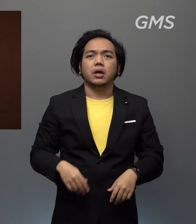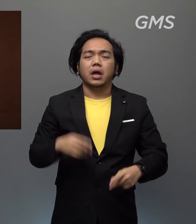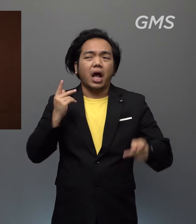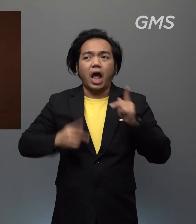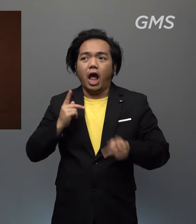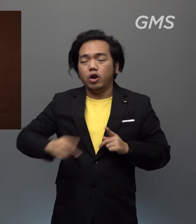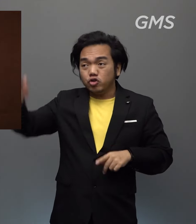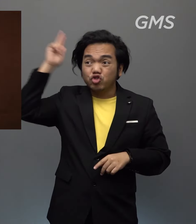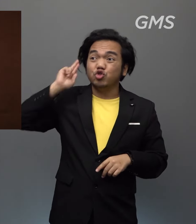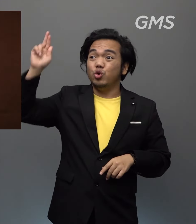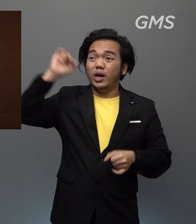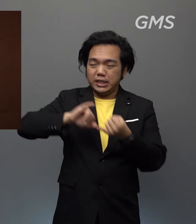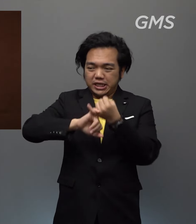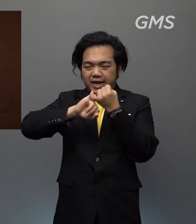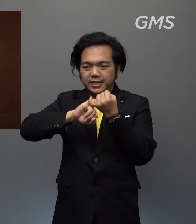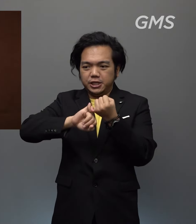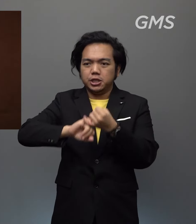bahwa